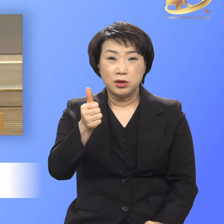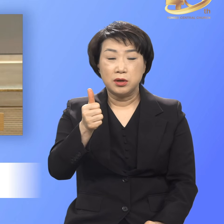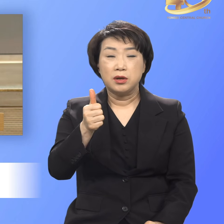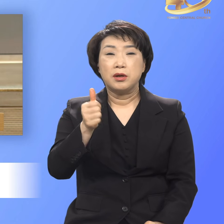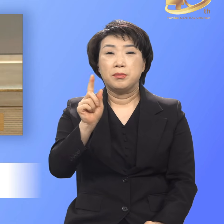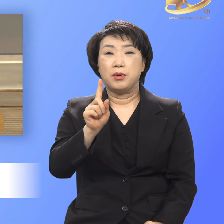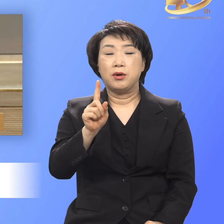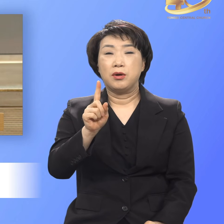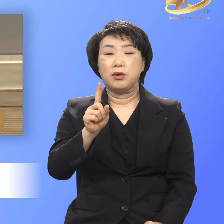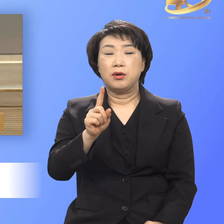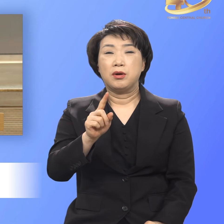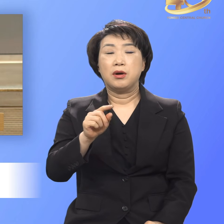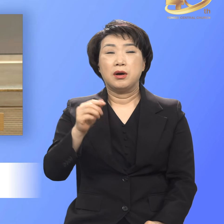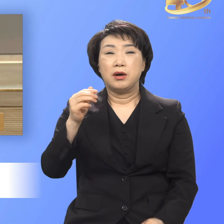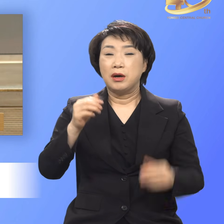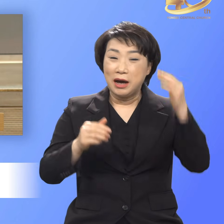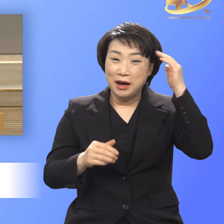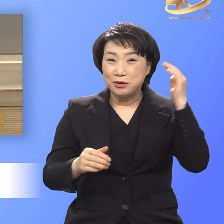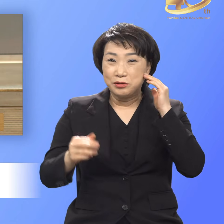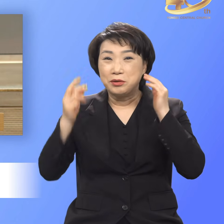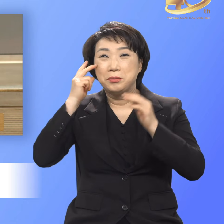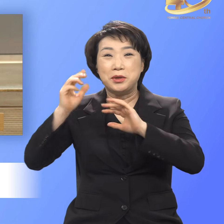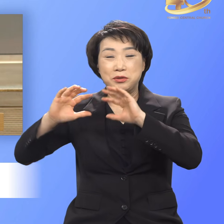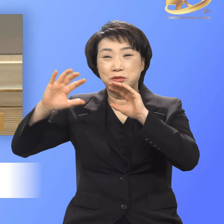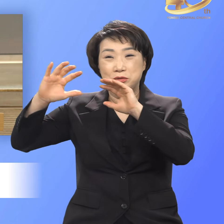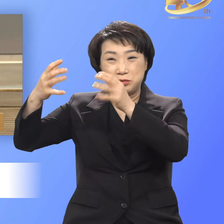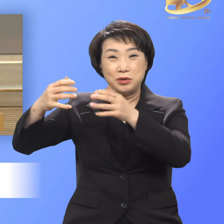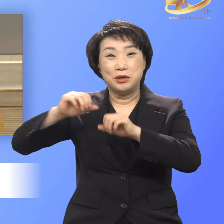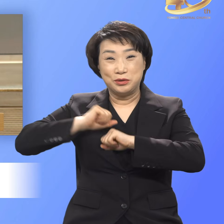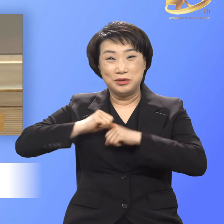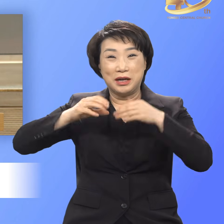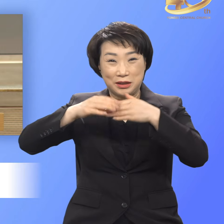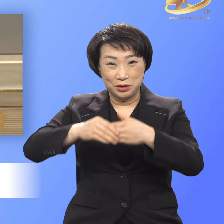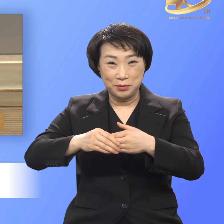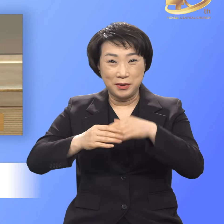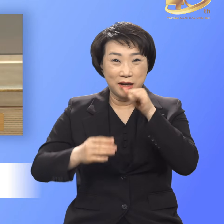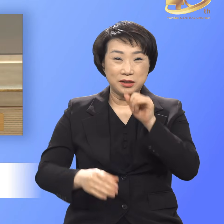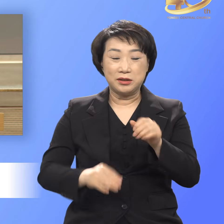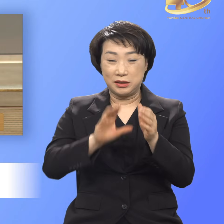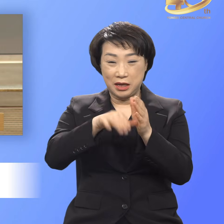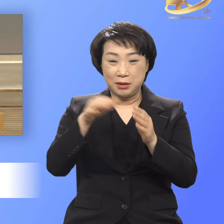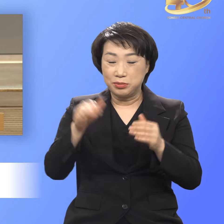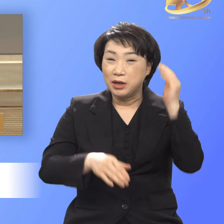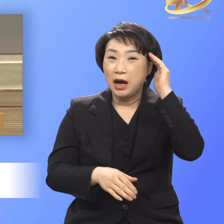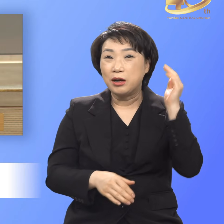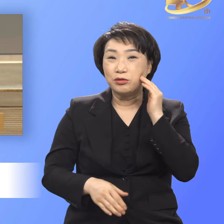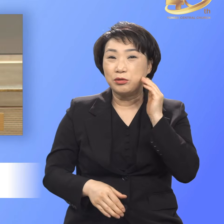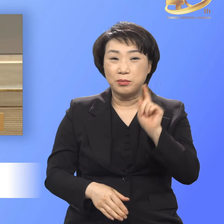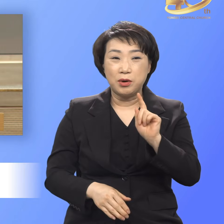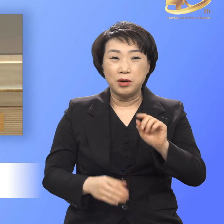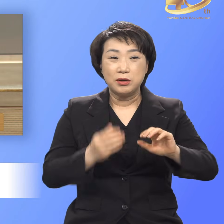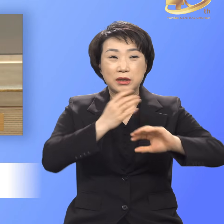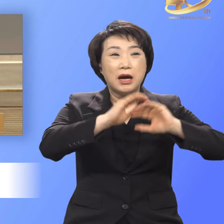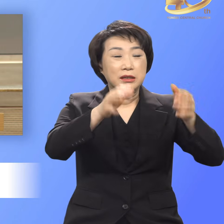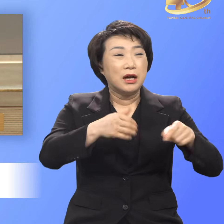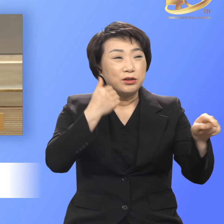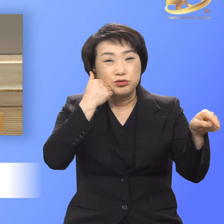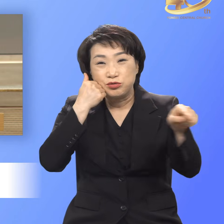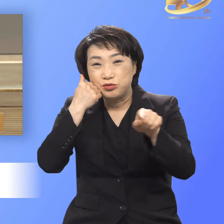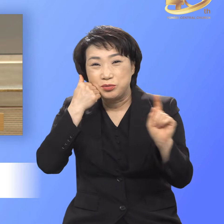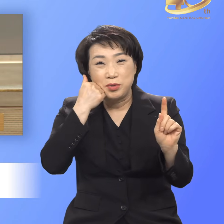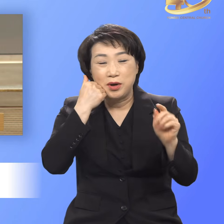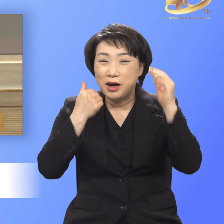한국과 미국의 군사동맹을 맺어서 우린 그때부터 어떤 나라도